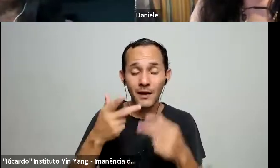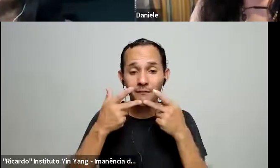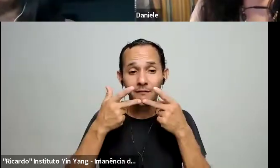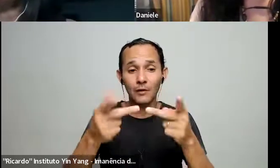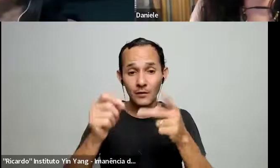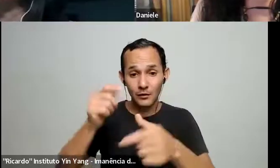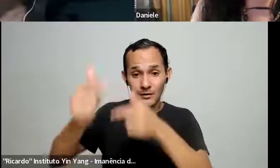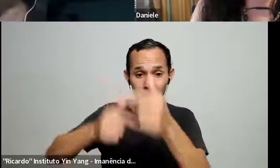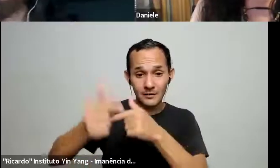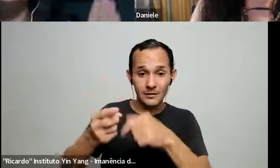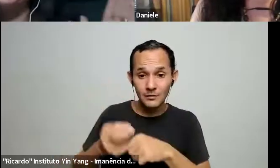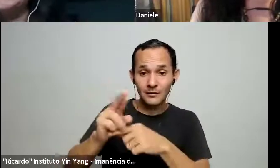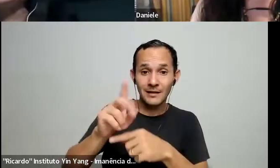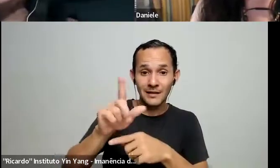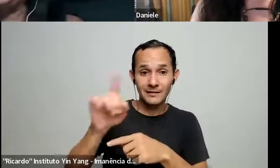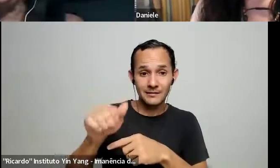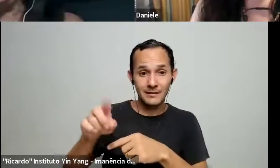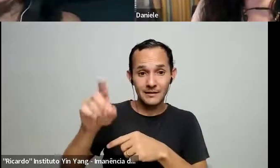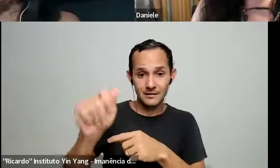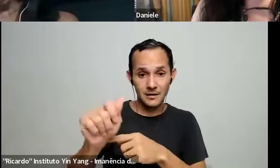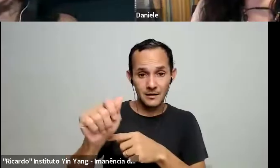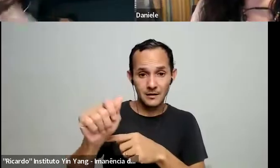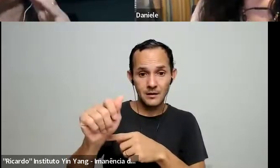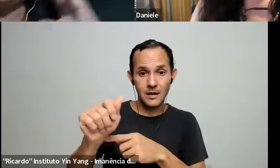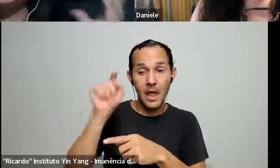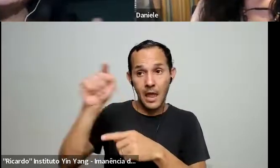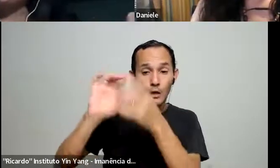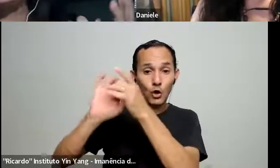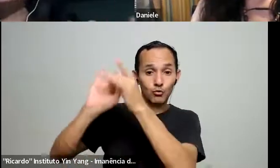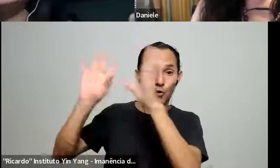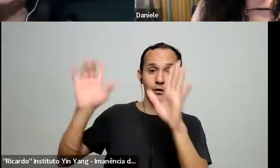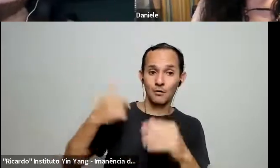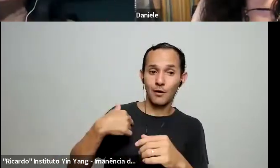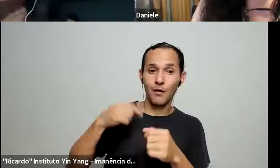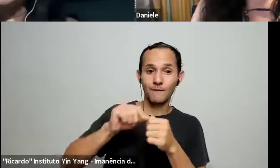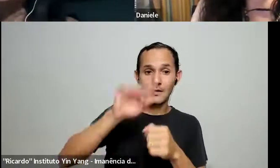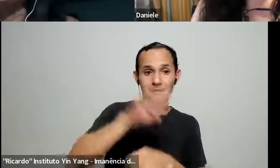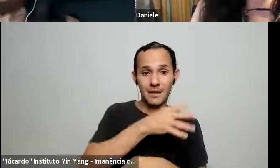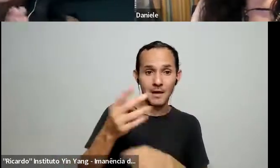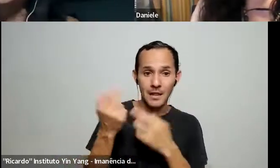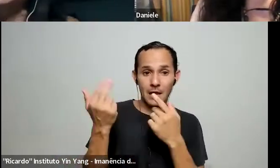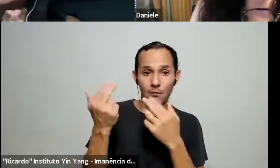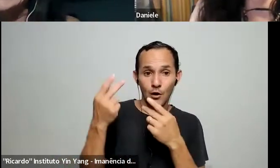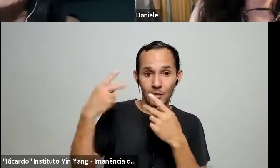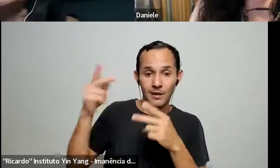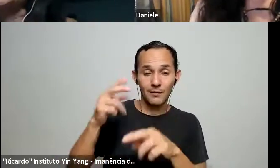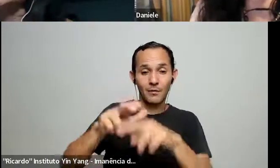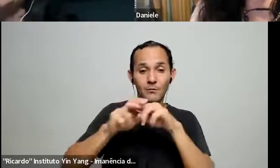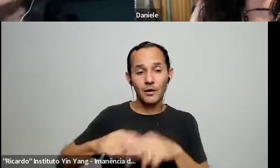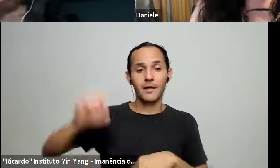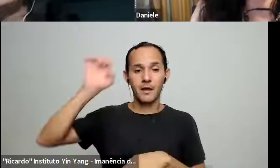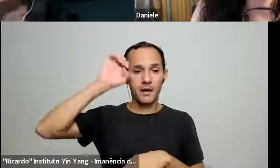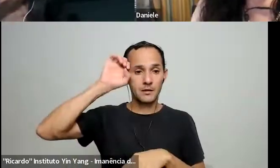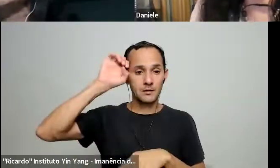o trabalho da doutora Lisandra, eu também tive a autorização dela, eu fiz uma tabela semelhante, mas por questões éticas,